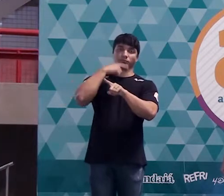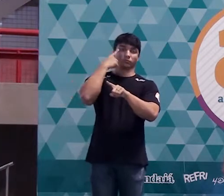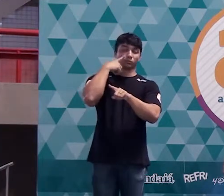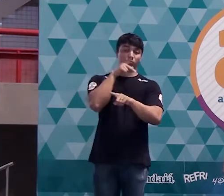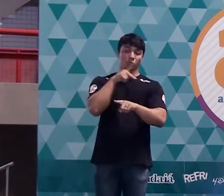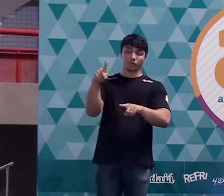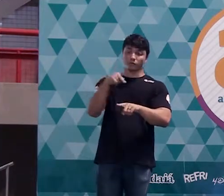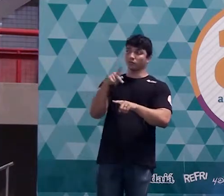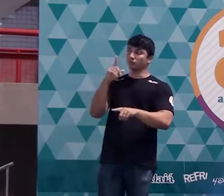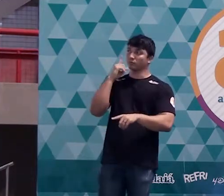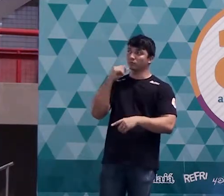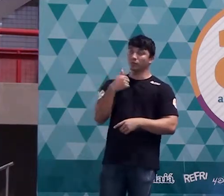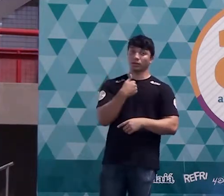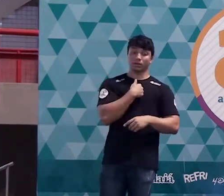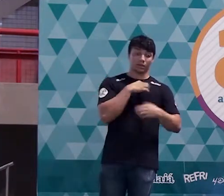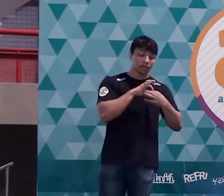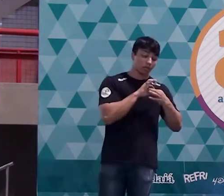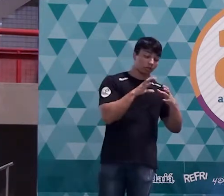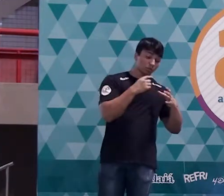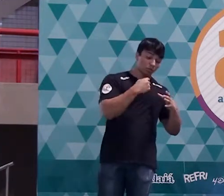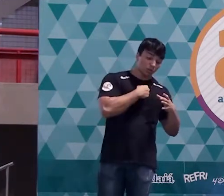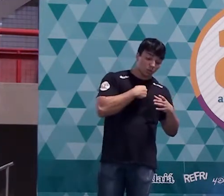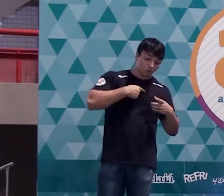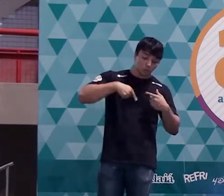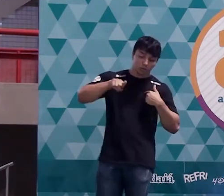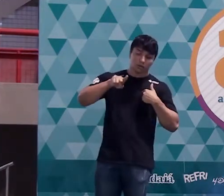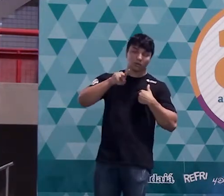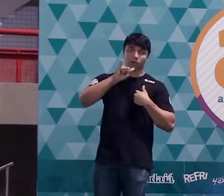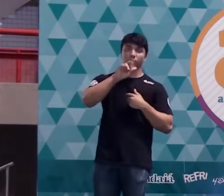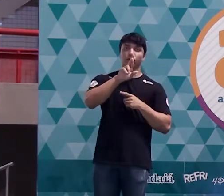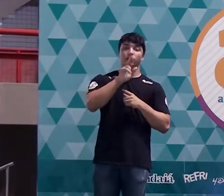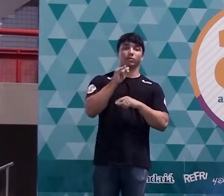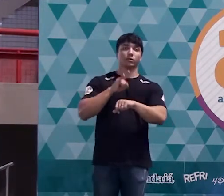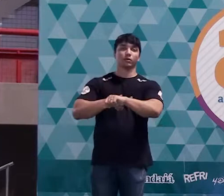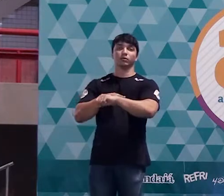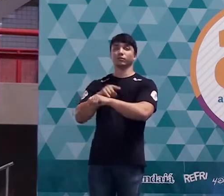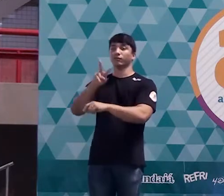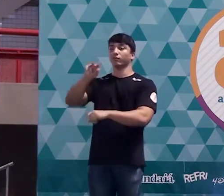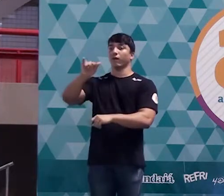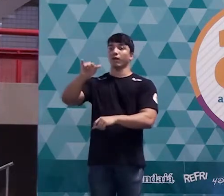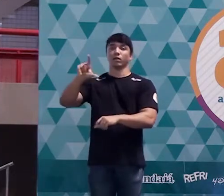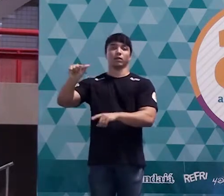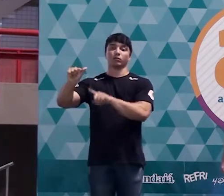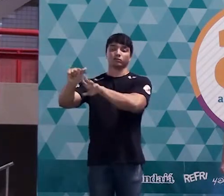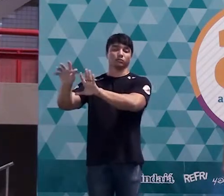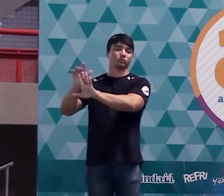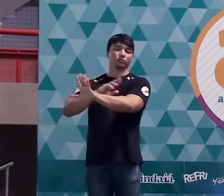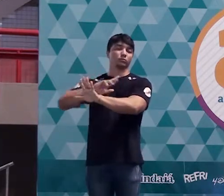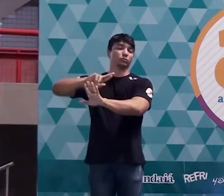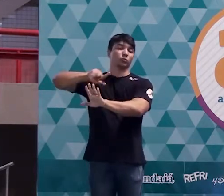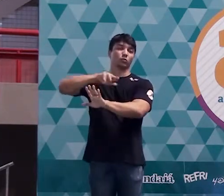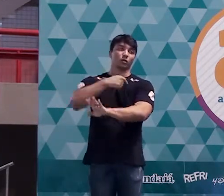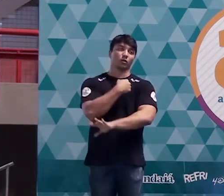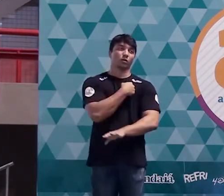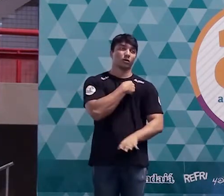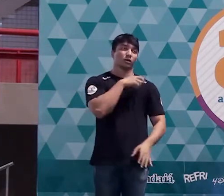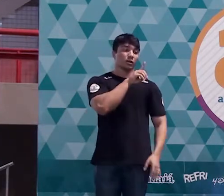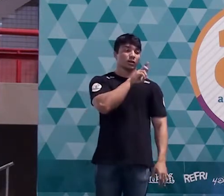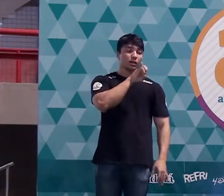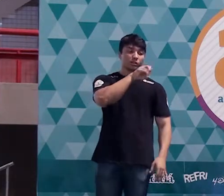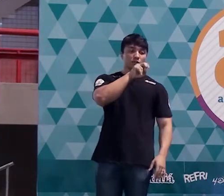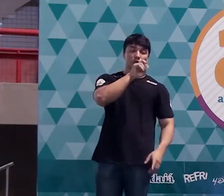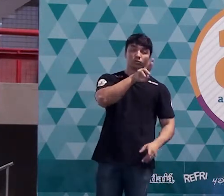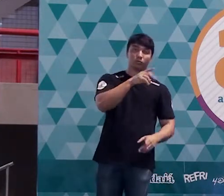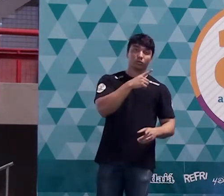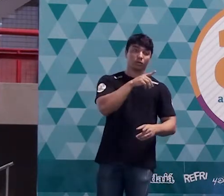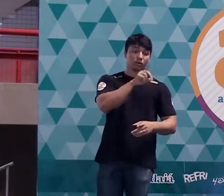Professor, deixa eu ir no banheiro. Vá lá. Primeiro, que não é deixe eu ir,